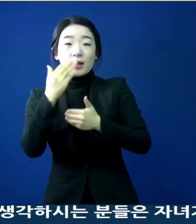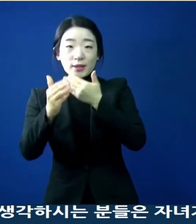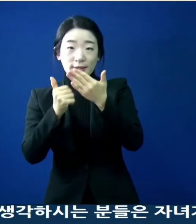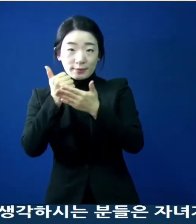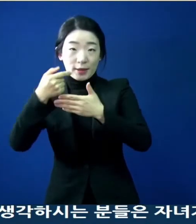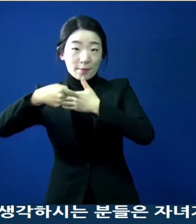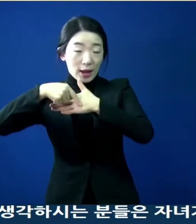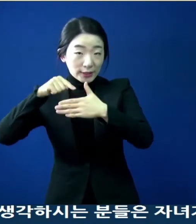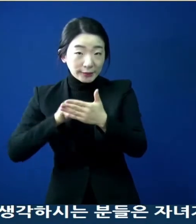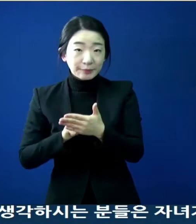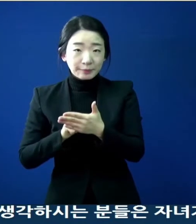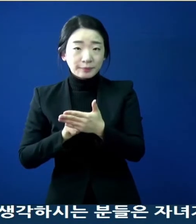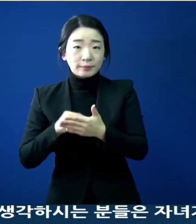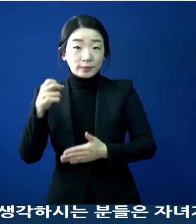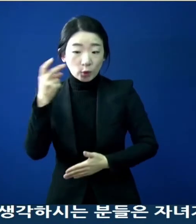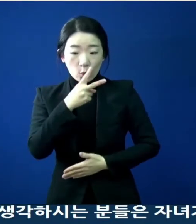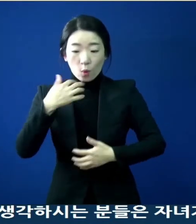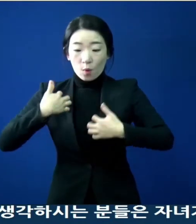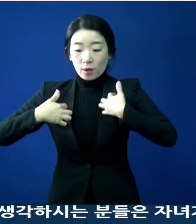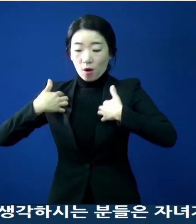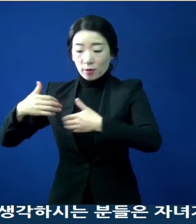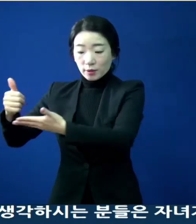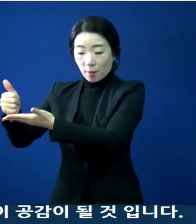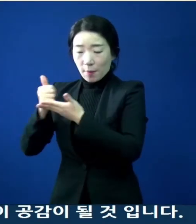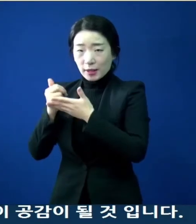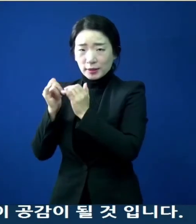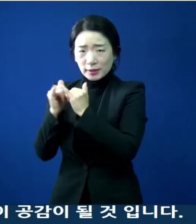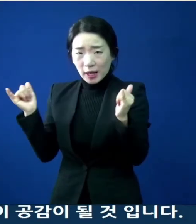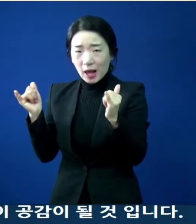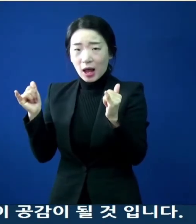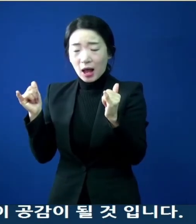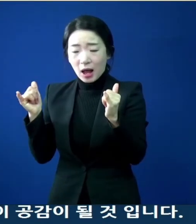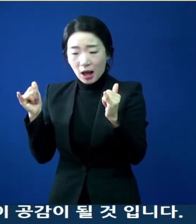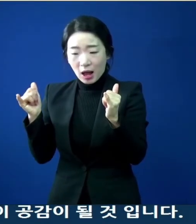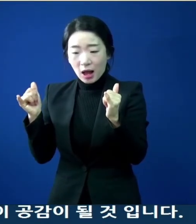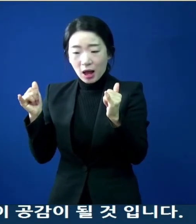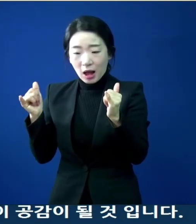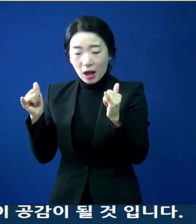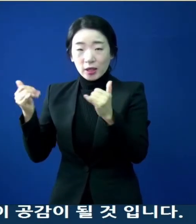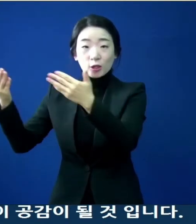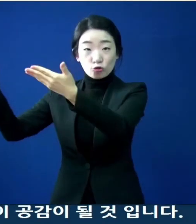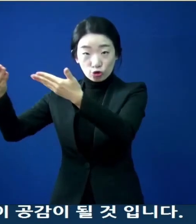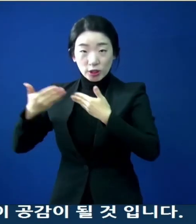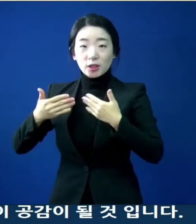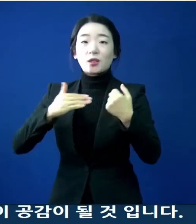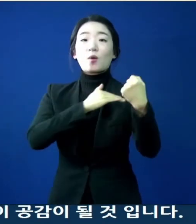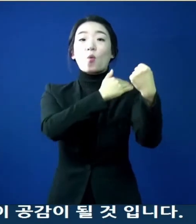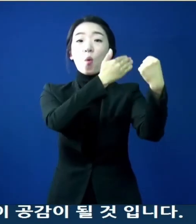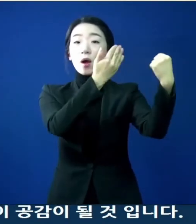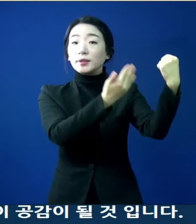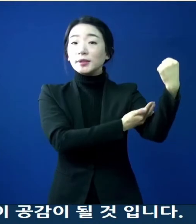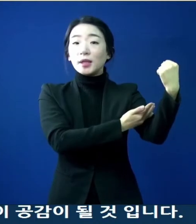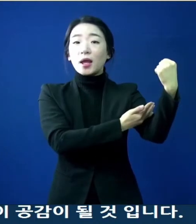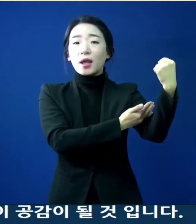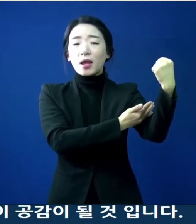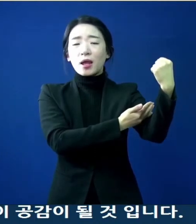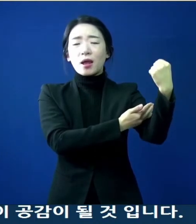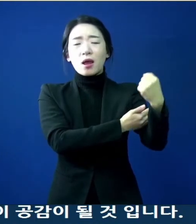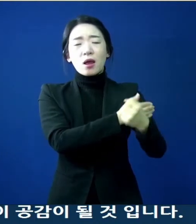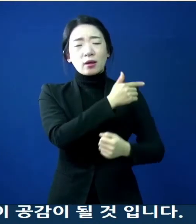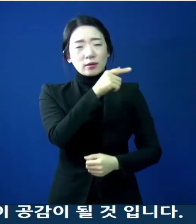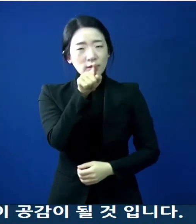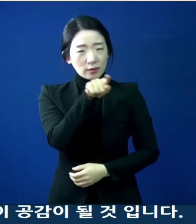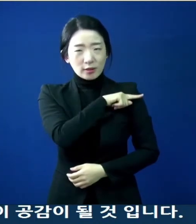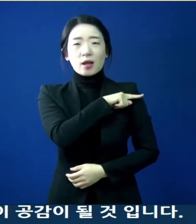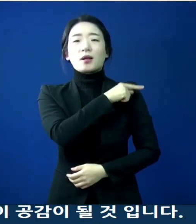그 빛을 영접한 사람들에게 주는 자녀의 권세는 보통 권세가 아닌 거죠. 여러분,